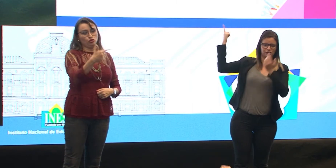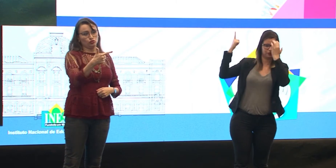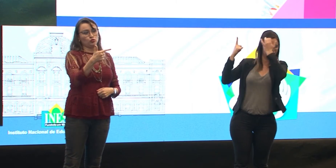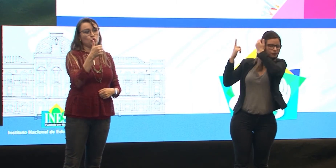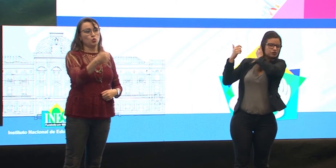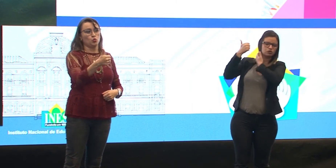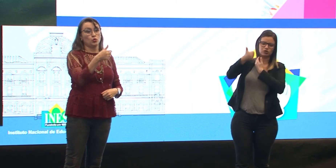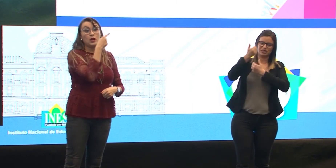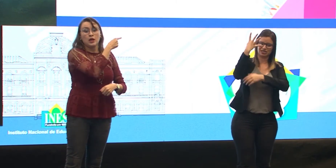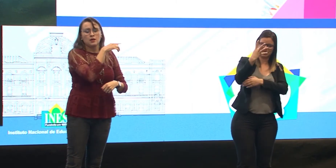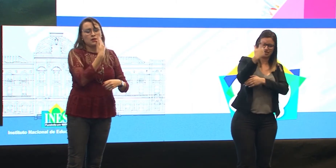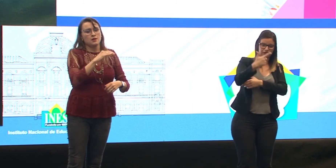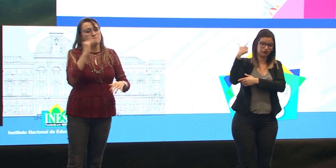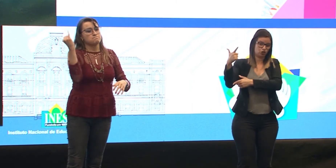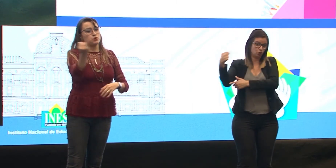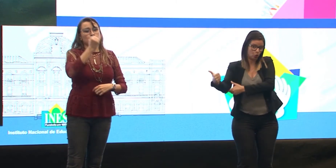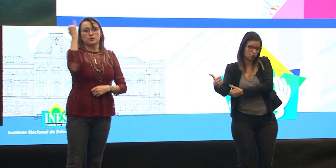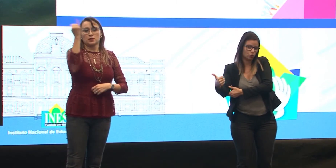número do decreto